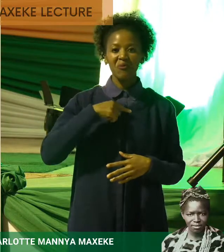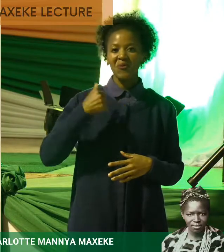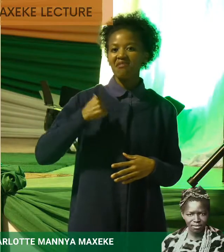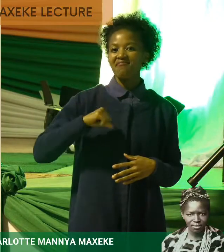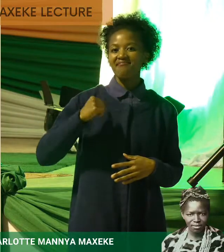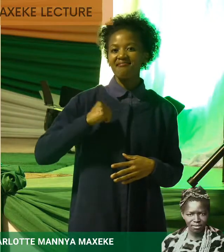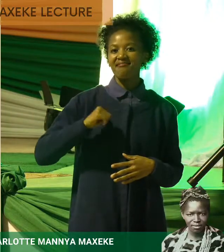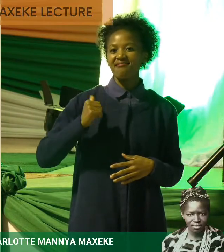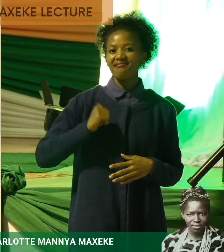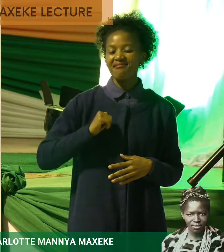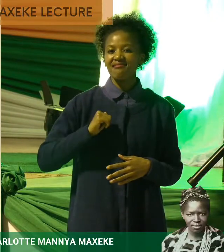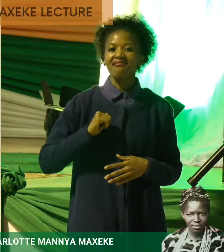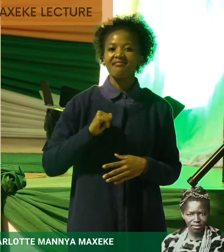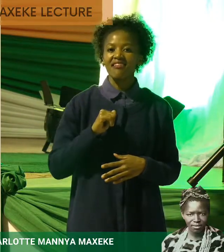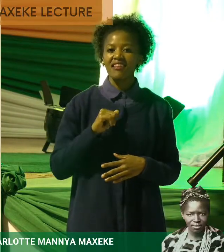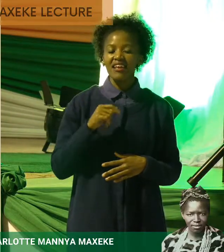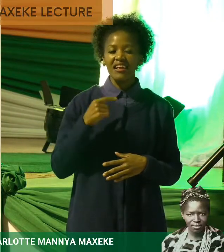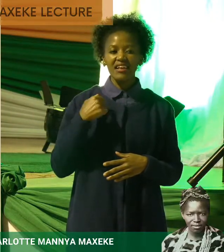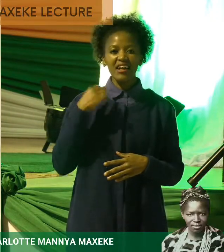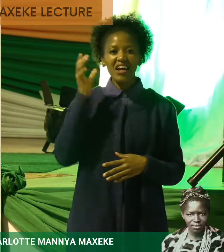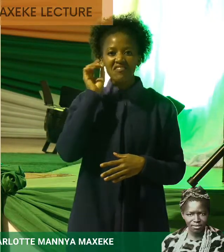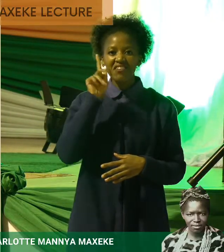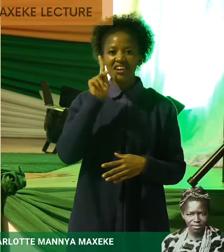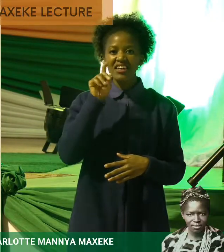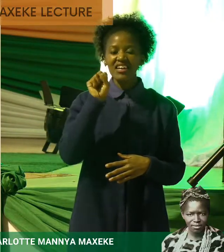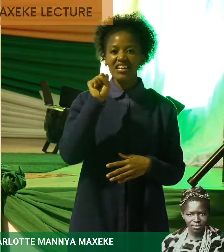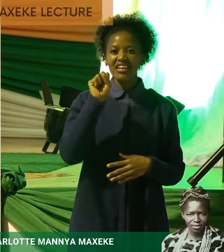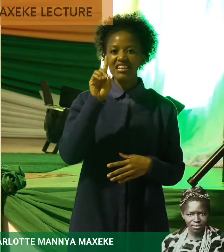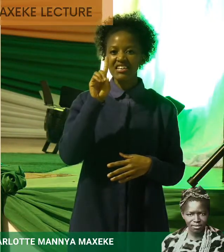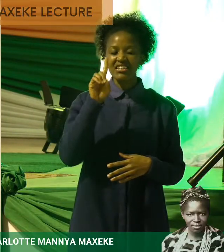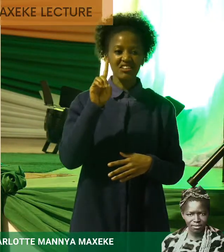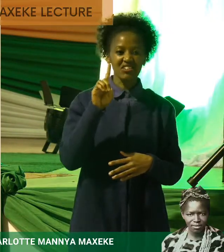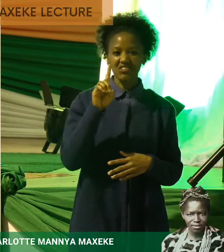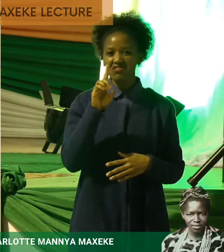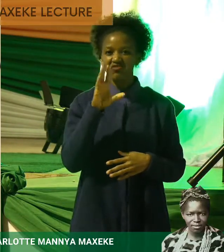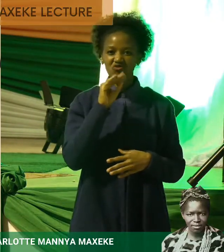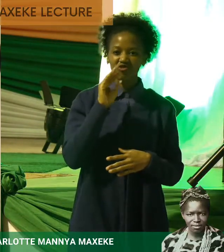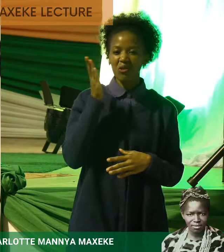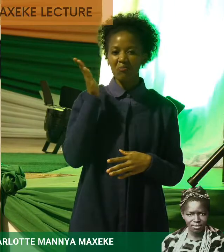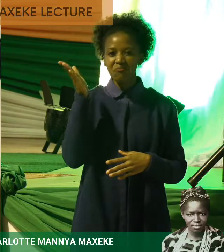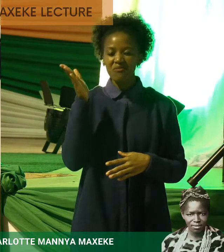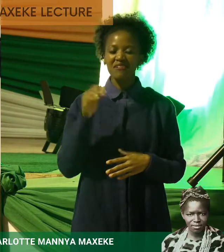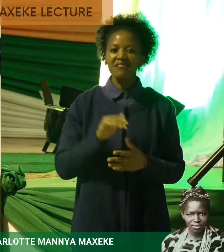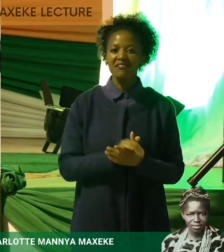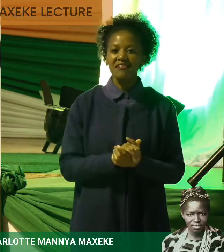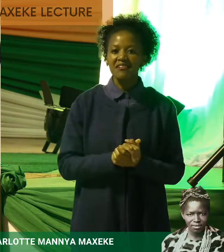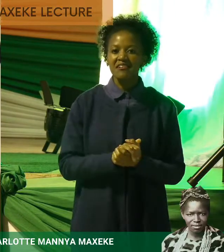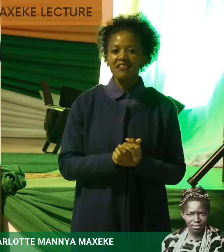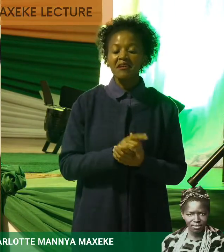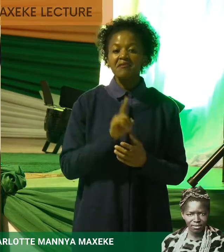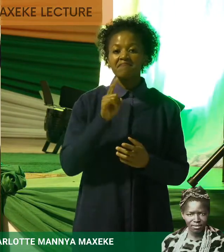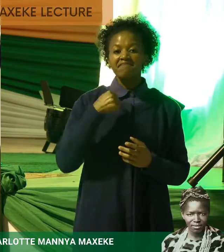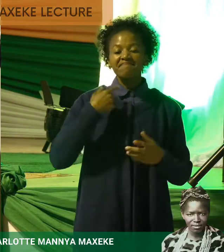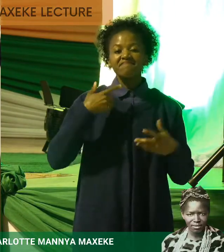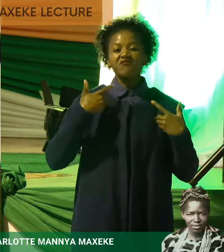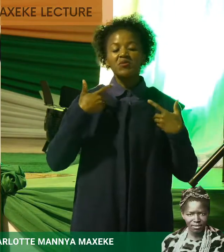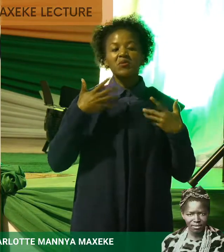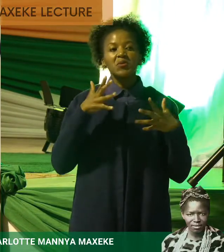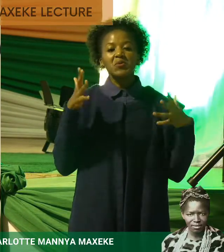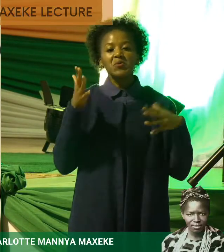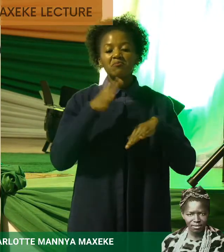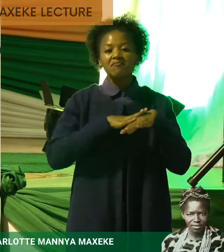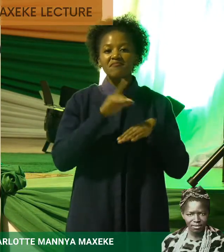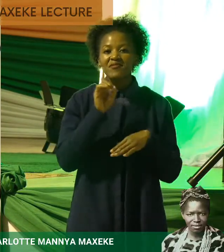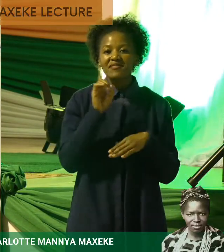singumhlonxo. Ndiyamva uKSD egquma apha, asigqumi. Enye into endiye ndayivuyela kakhulu